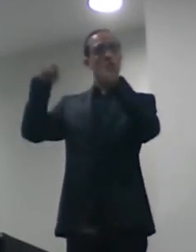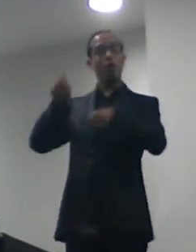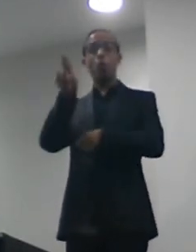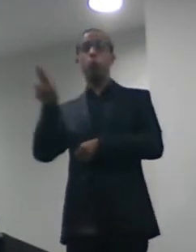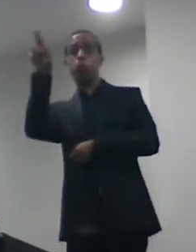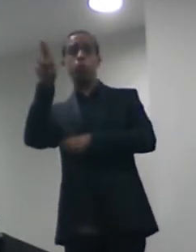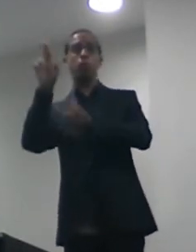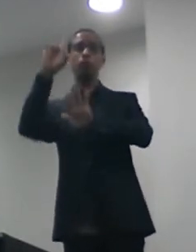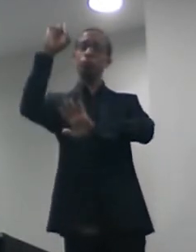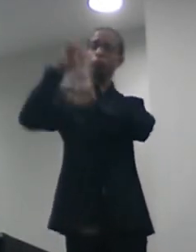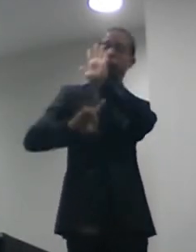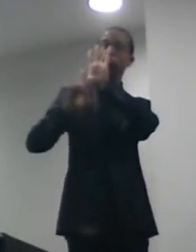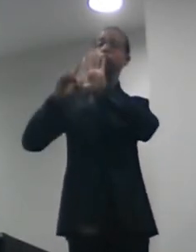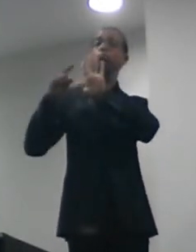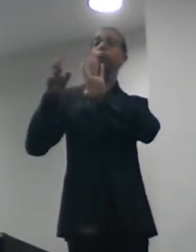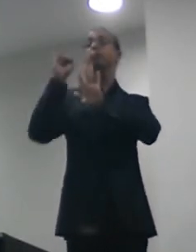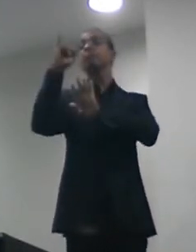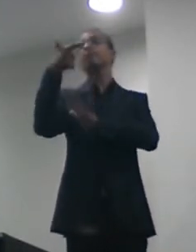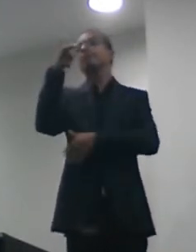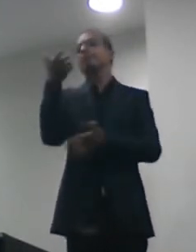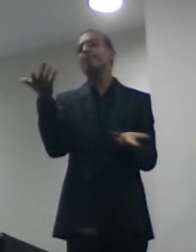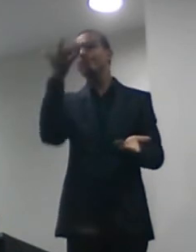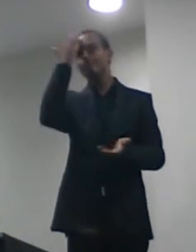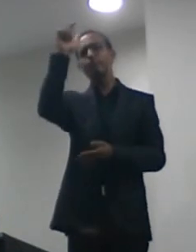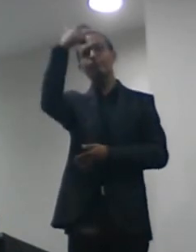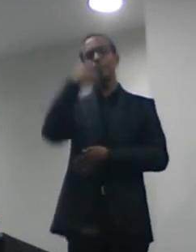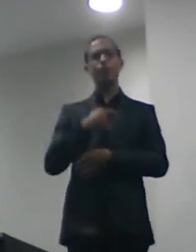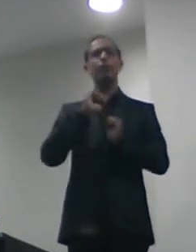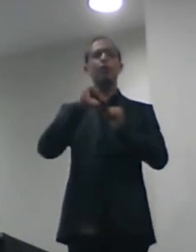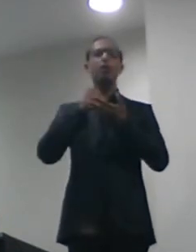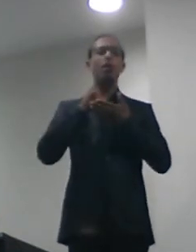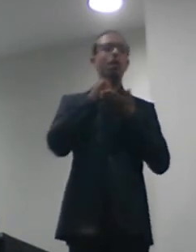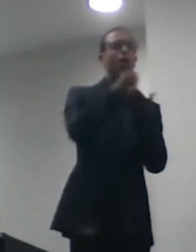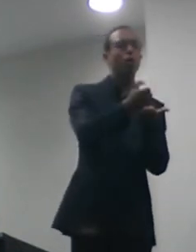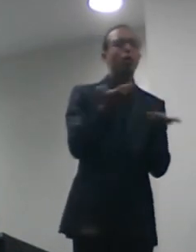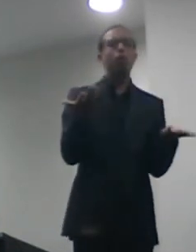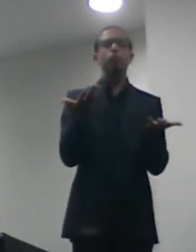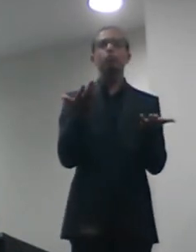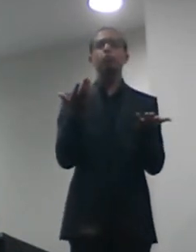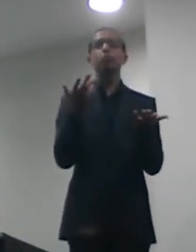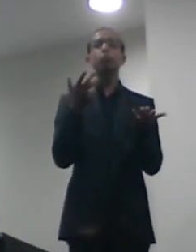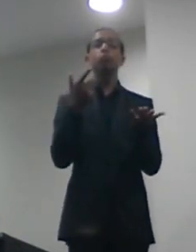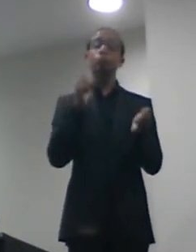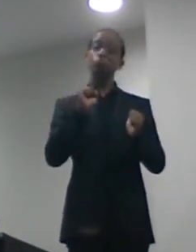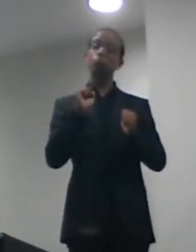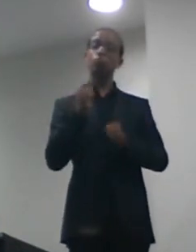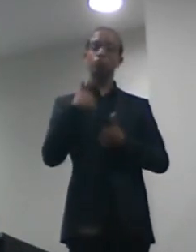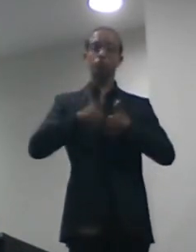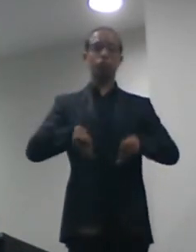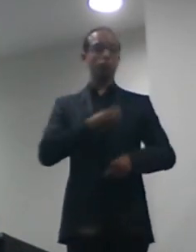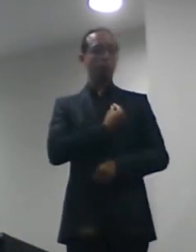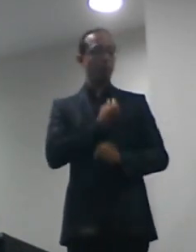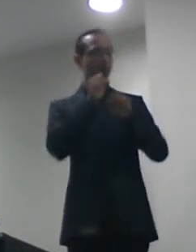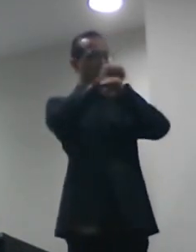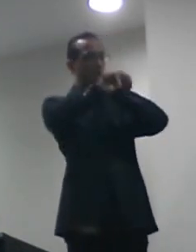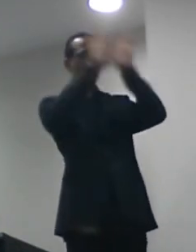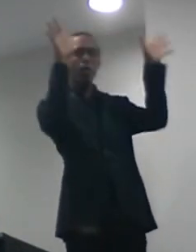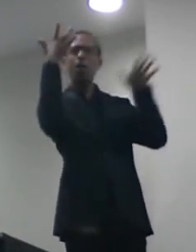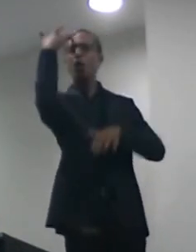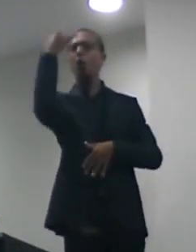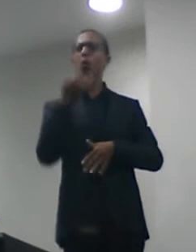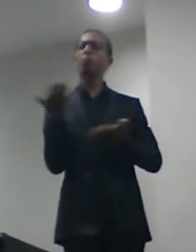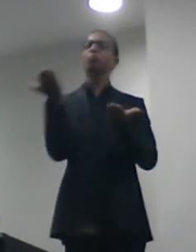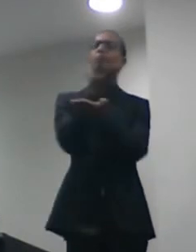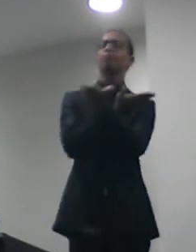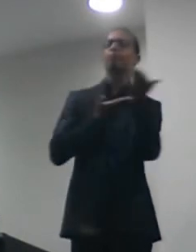direito propriamente dito, se eu não consigo ter uma pessoa que possa me assistir, uma pessoa que possa estar ali comigo, que me faça compreender? Uma coisa